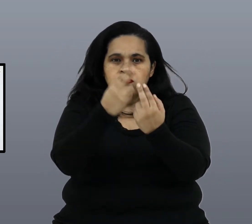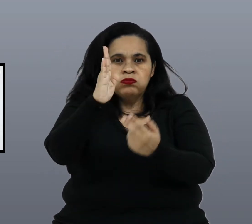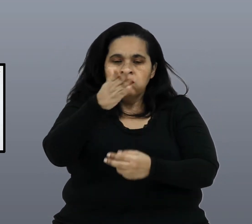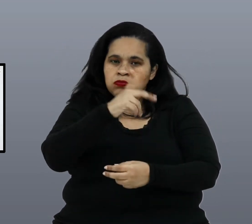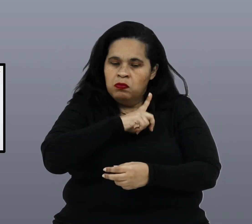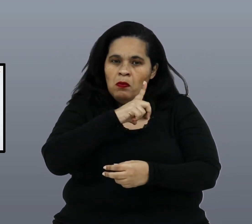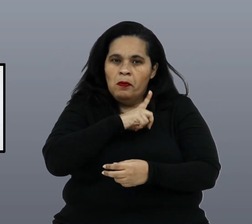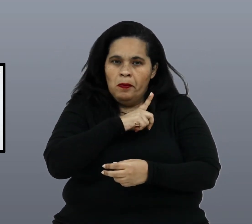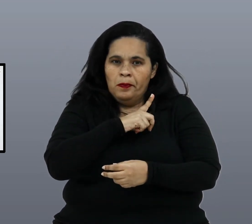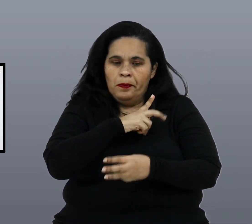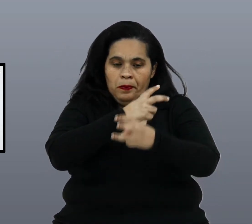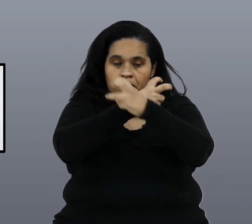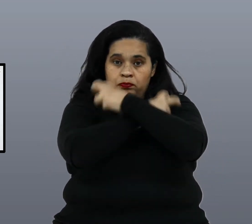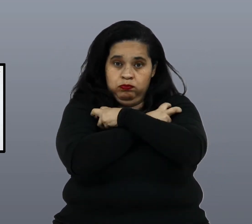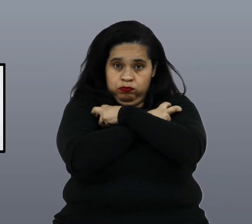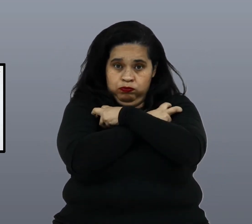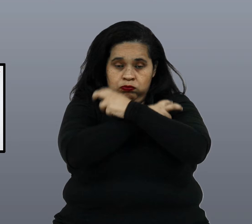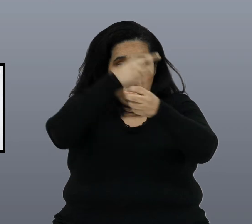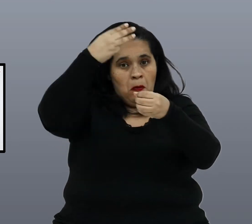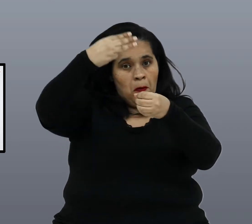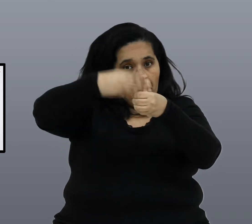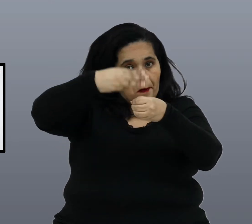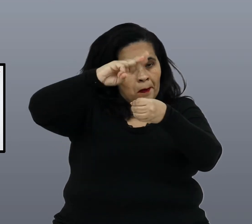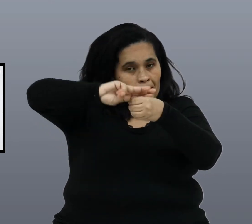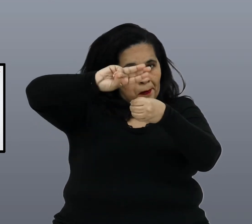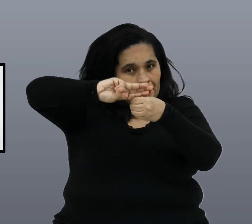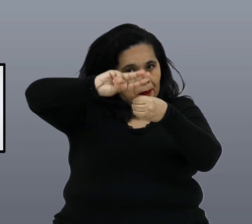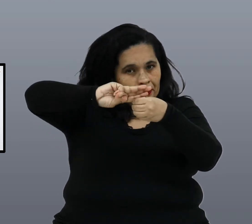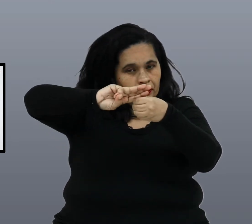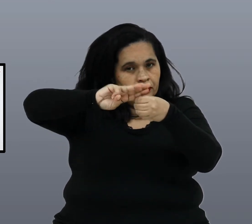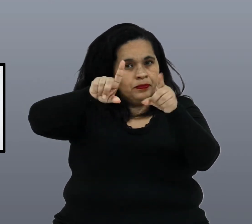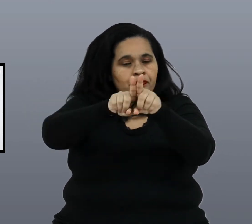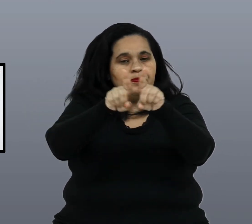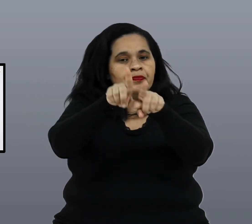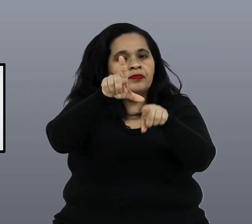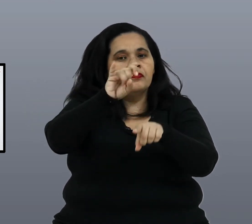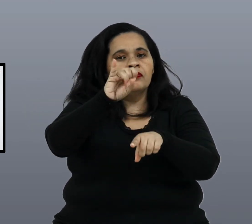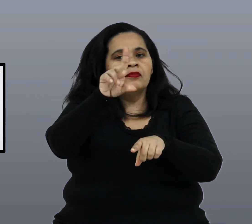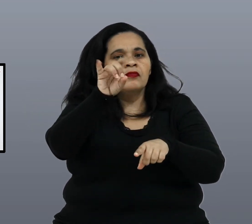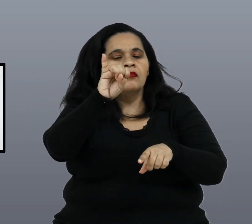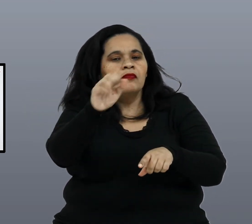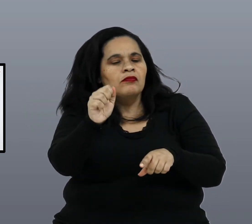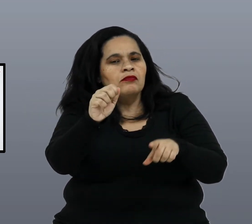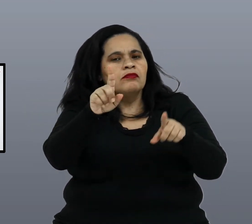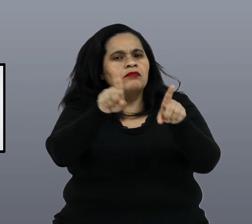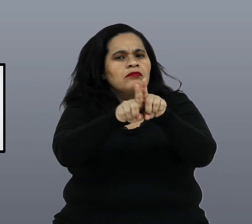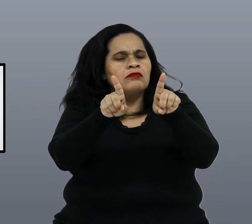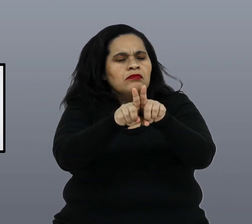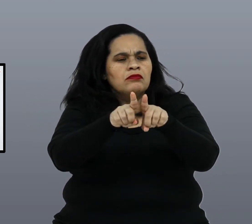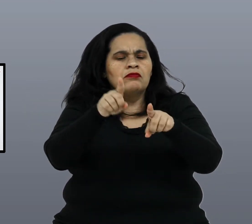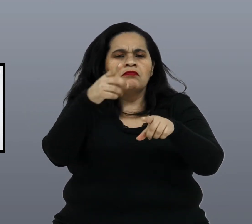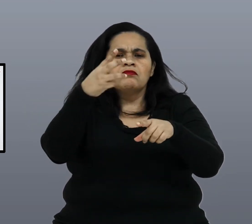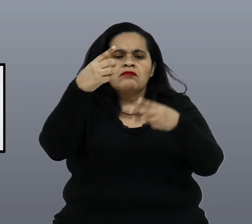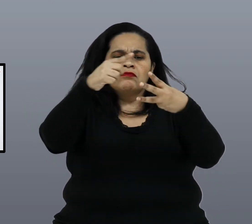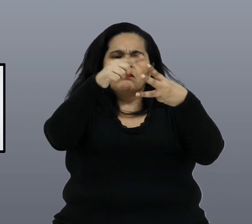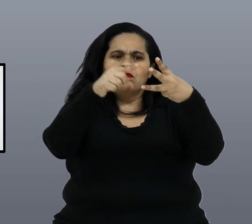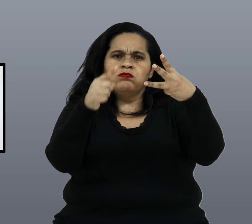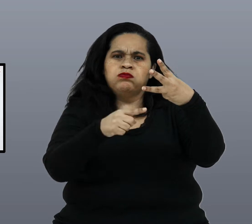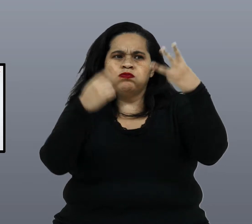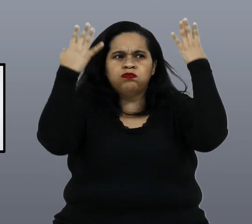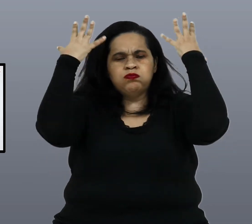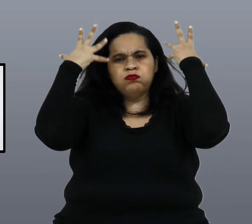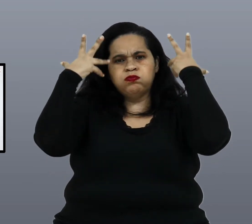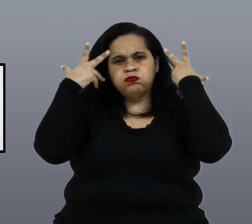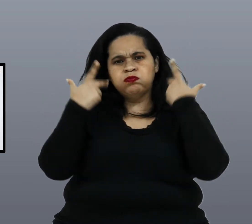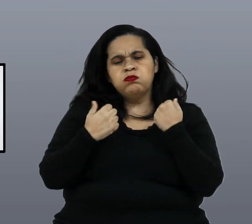é o Egito, a Babilônia e a Lídia. Então, esses 2 primeiros animais, como os demais, mas os 2 primeiros aqui